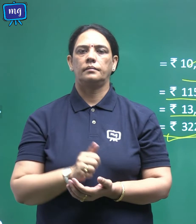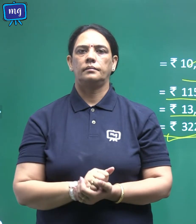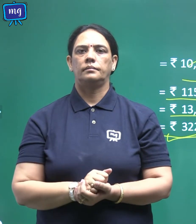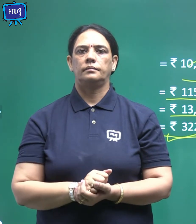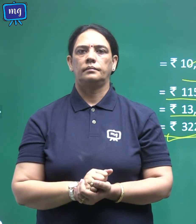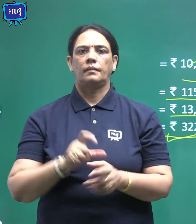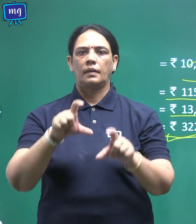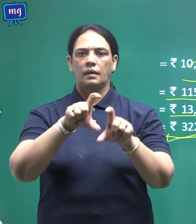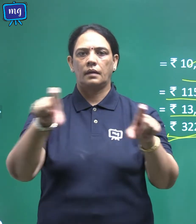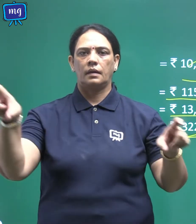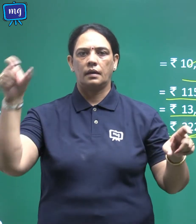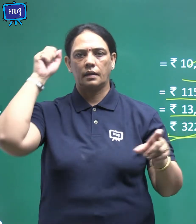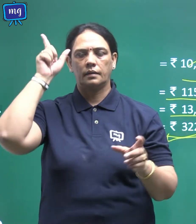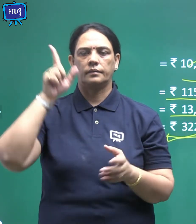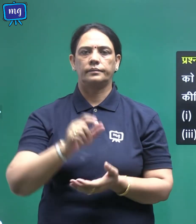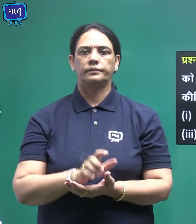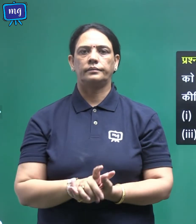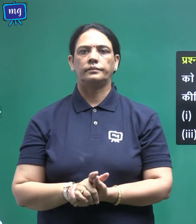समझ आ गया?